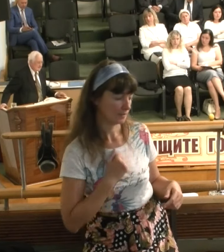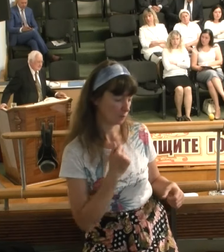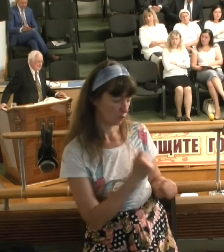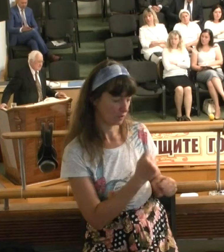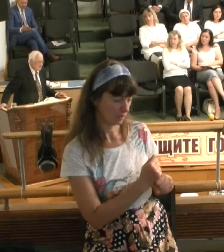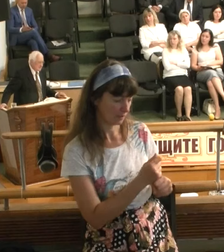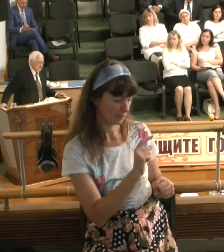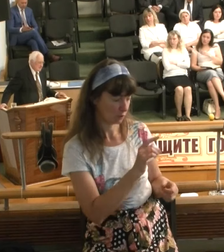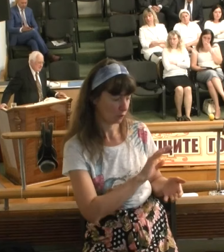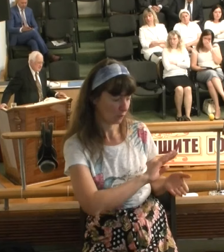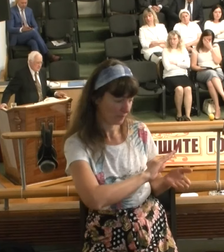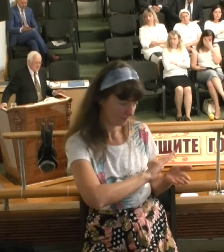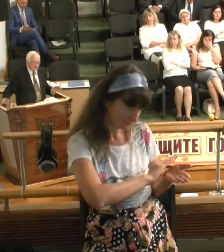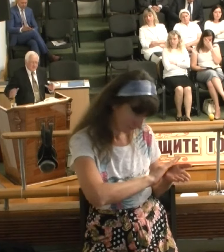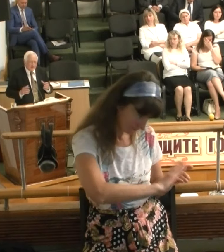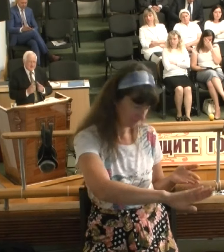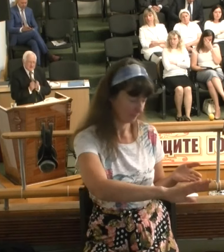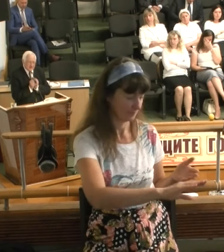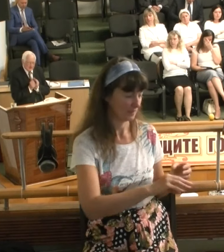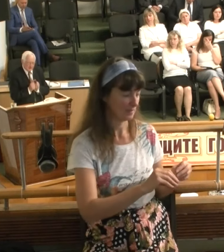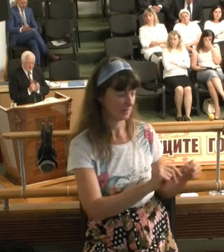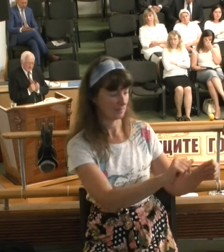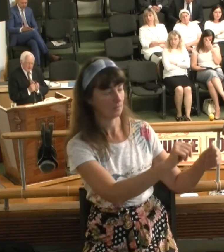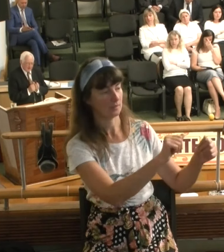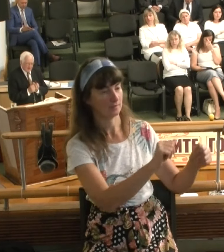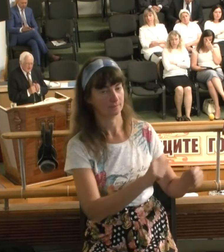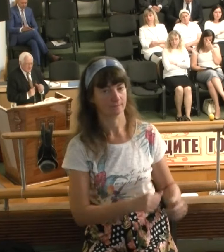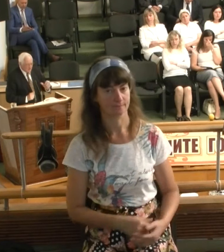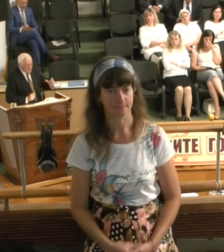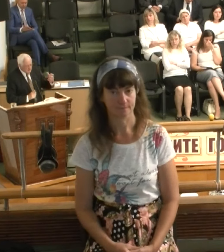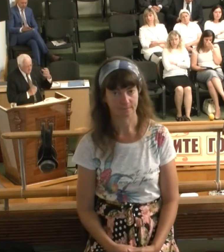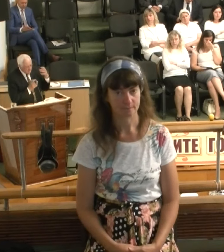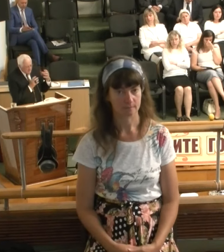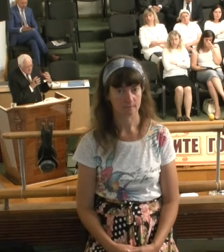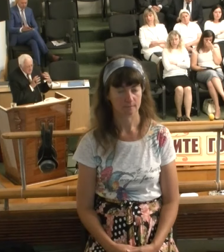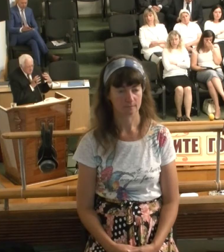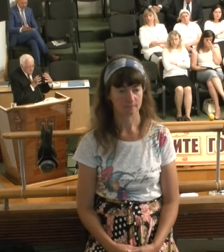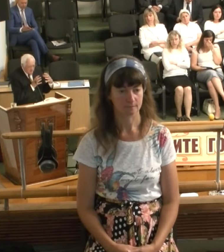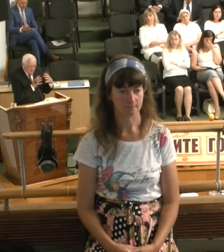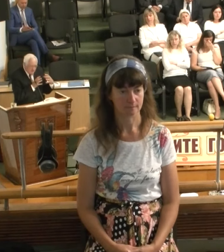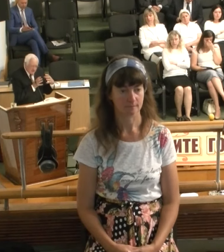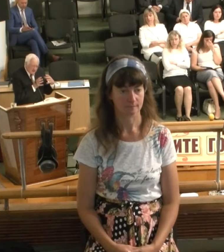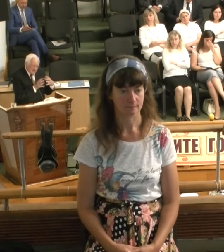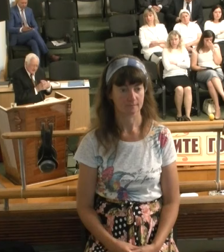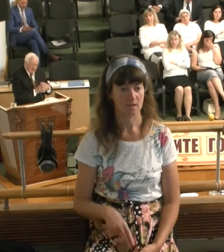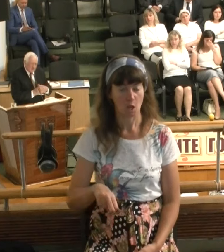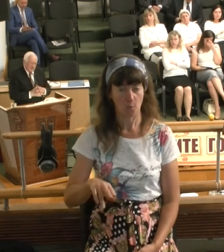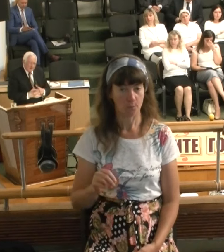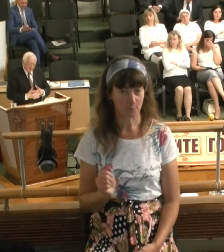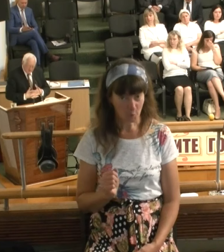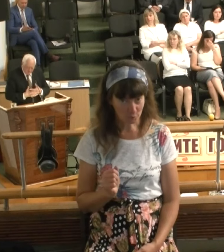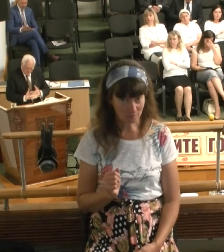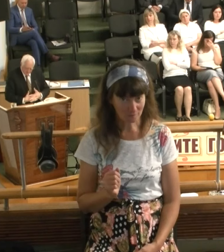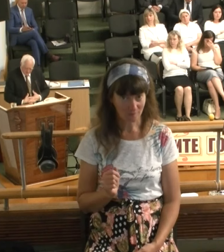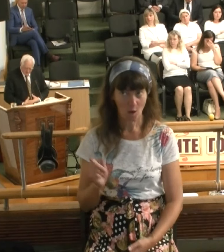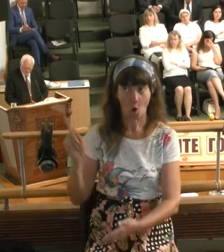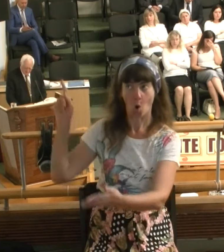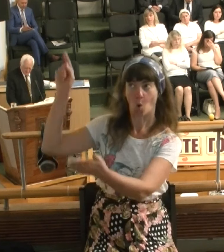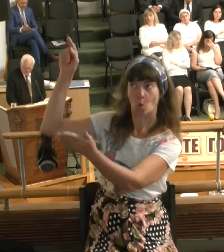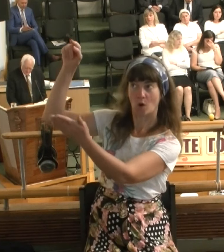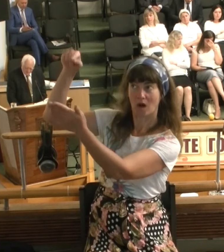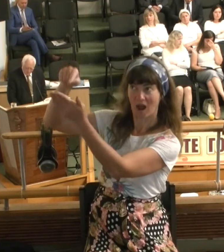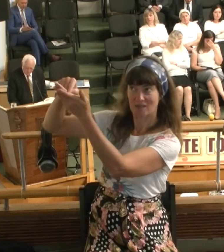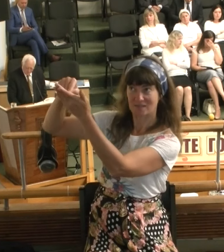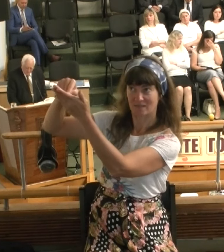их с земли. Петр пережил это на себе. Петр на Христа указывает, что